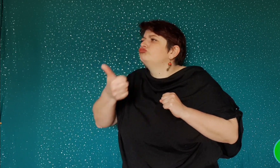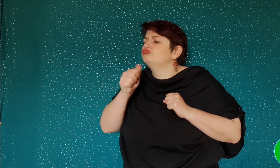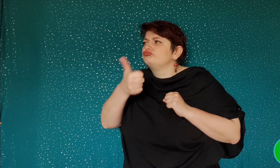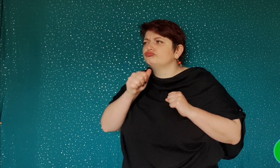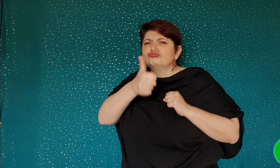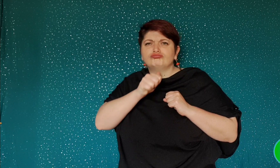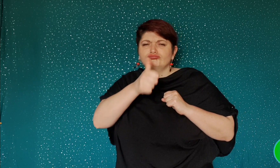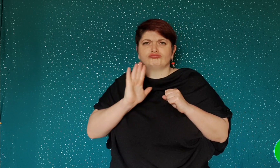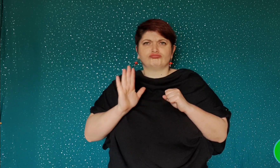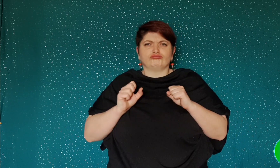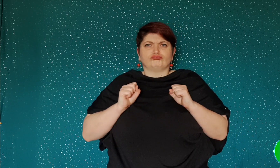Ce n'est rien, dit Louis.